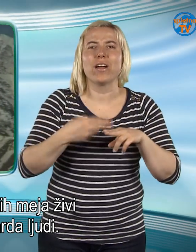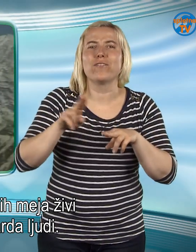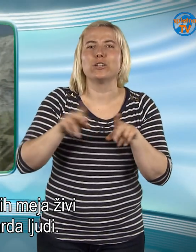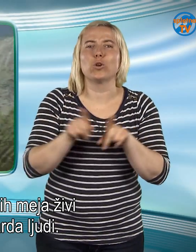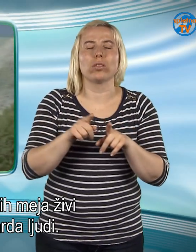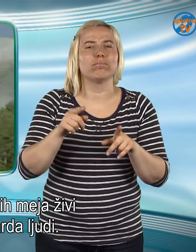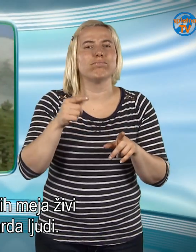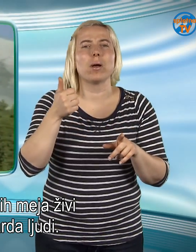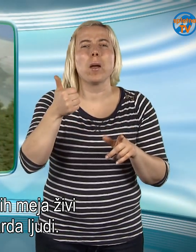ljudi.